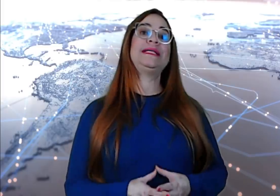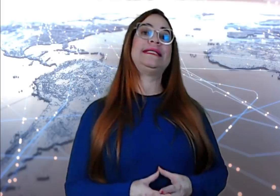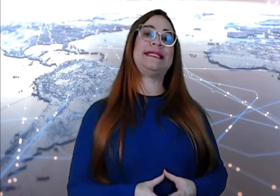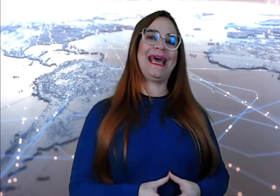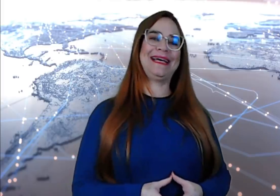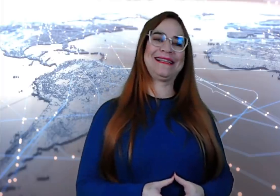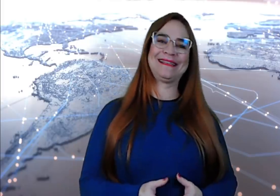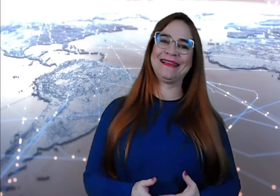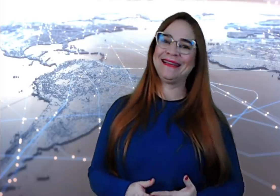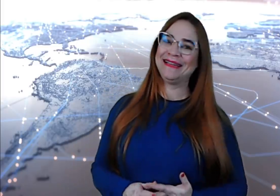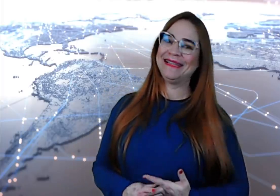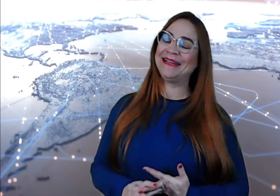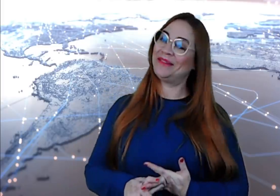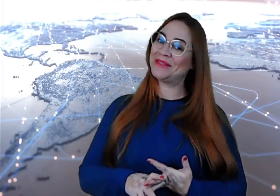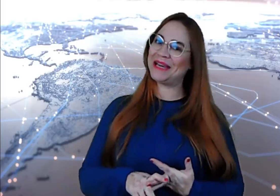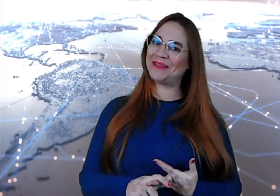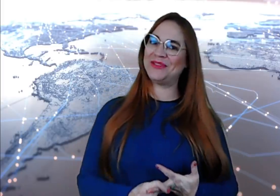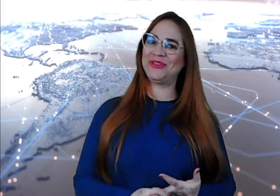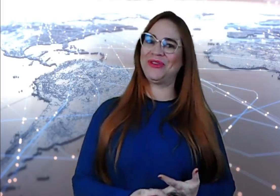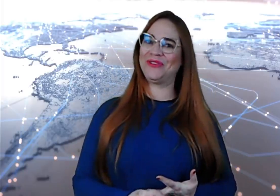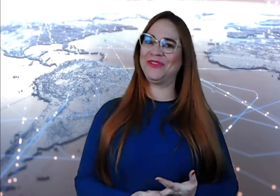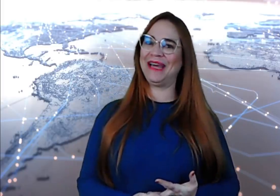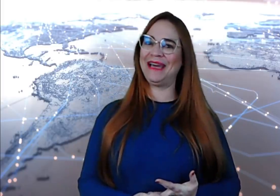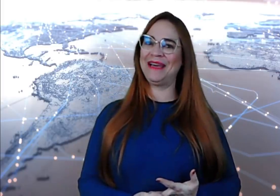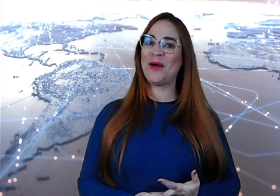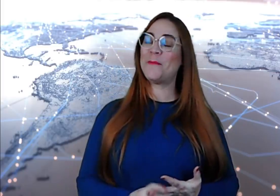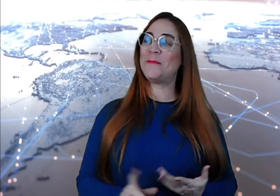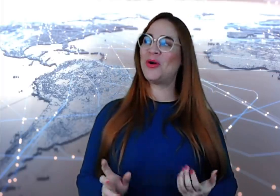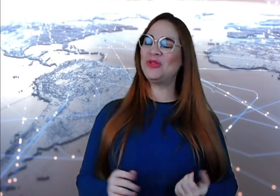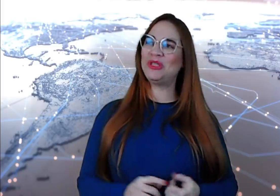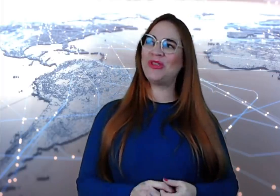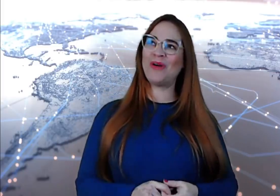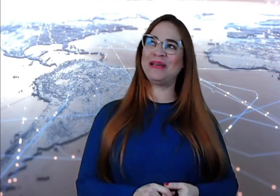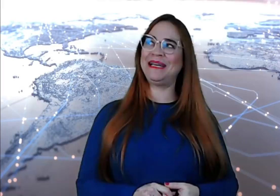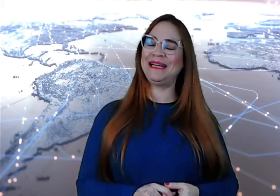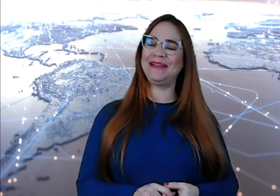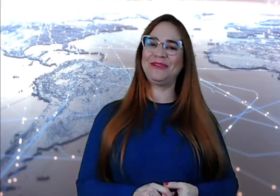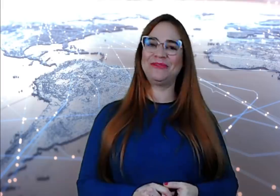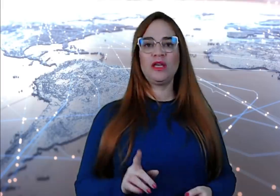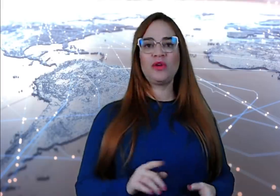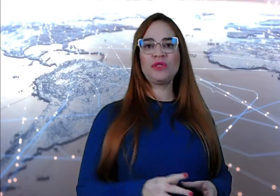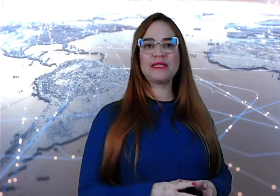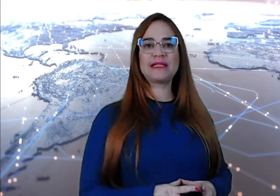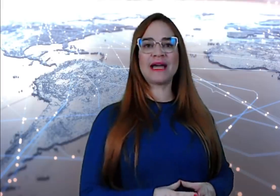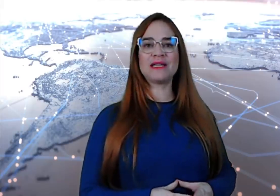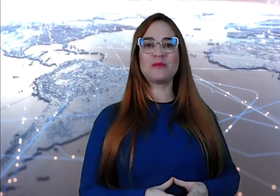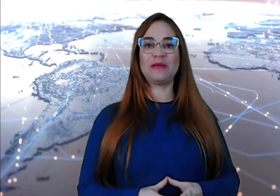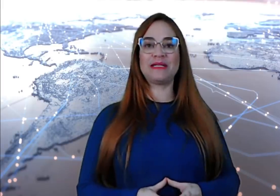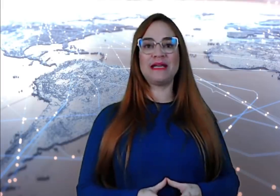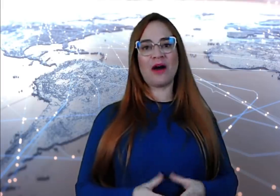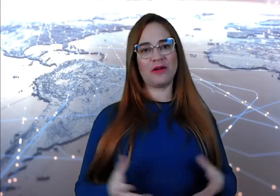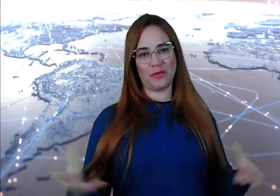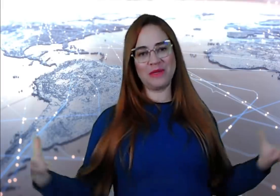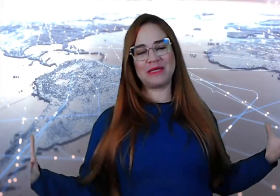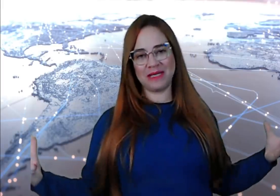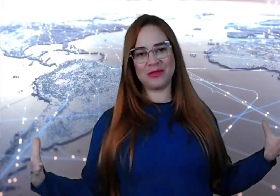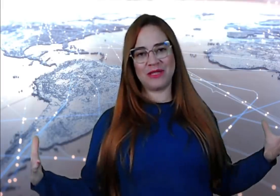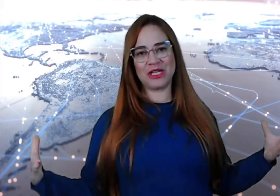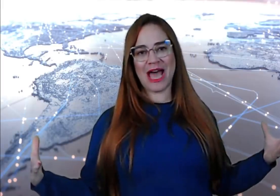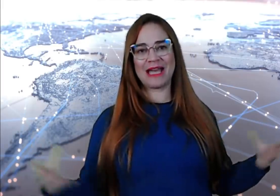Pois é, não deu certo de novo, né? Monte de toma e nem ligo. E um destaque especial que eu preciso deixar aqui